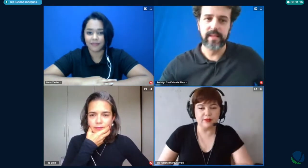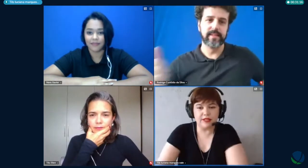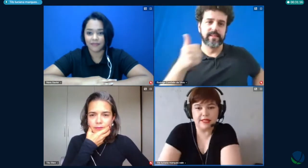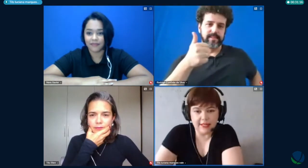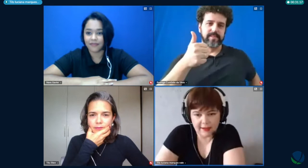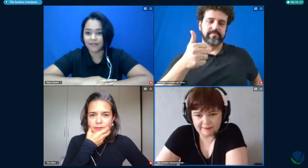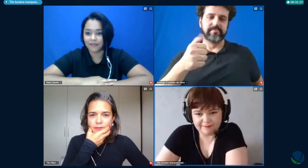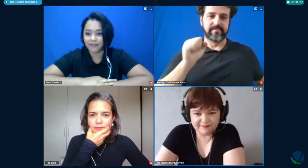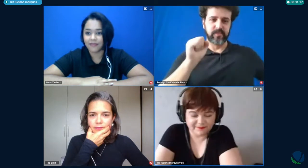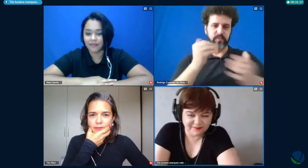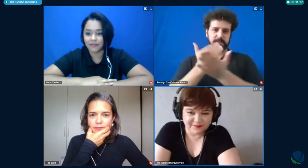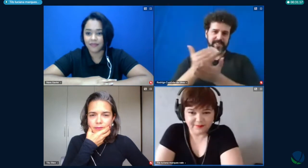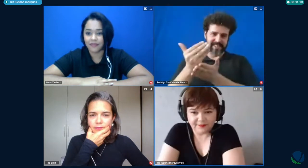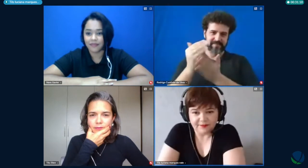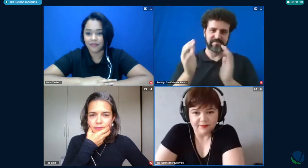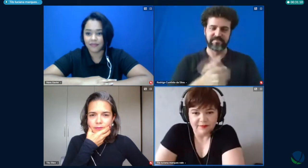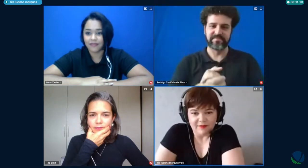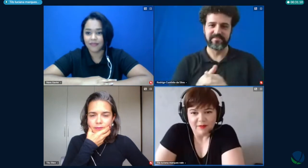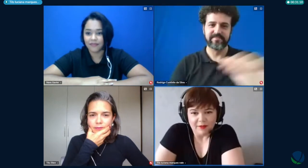Bem, então podemos iniciar.